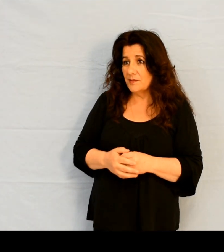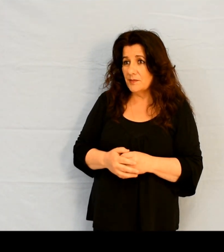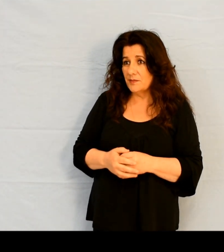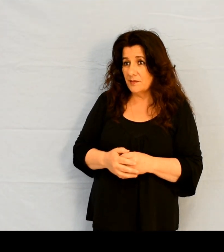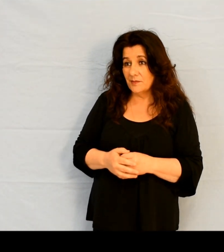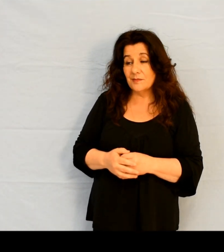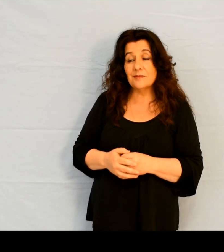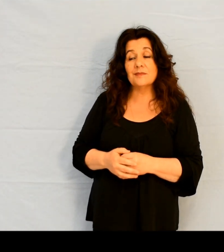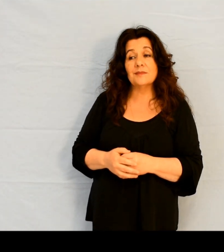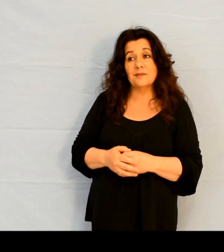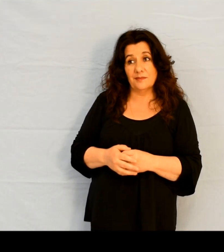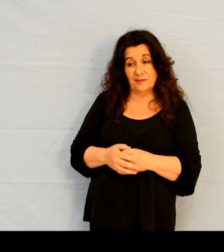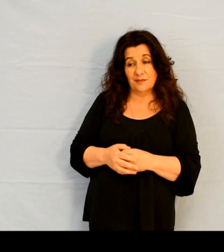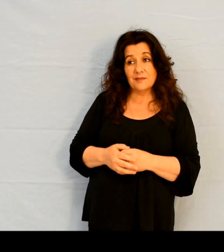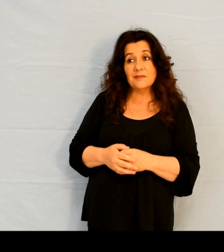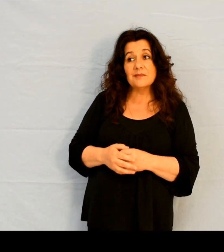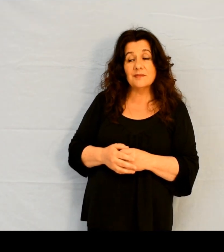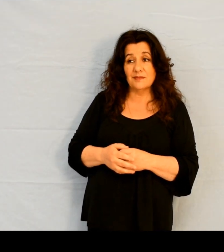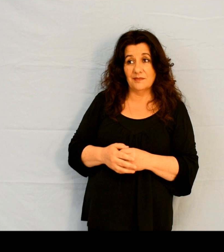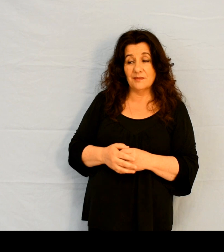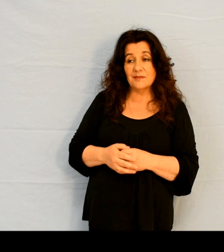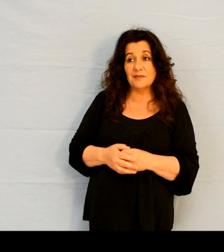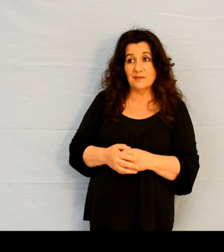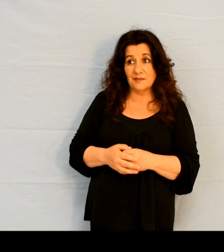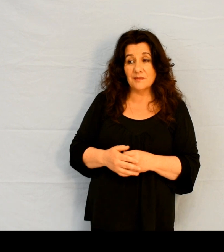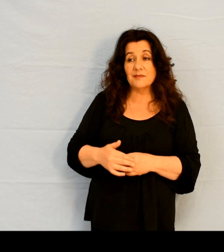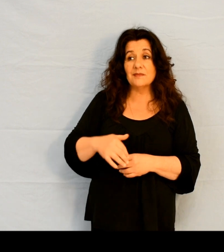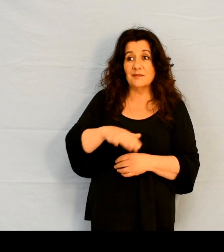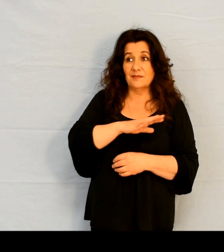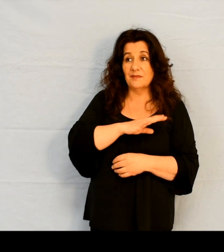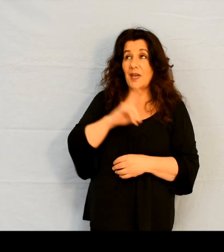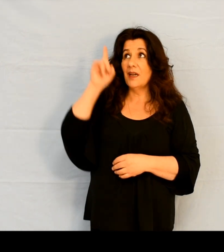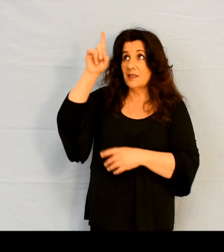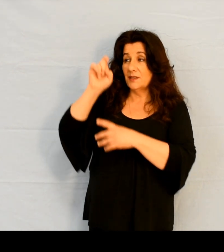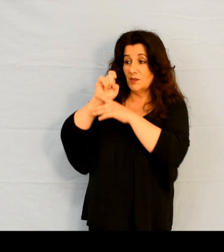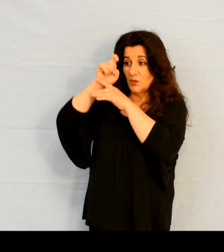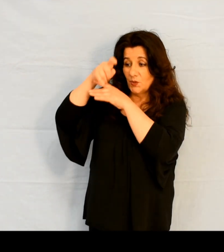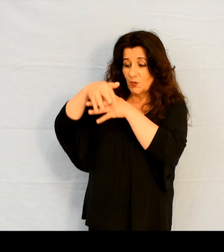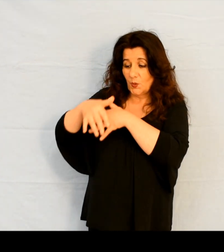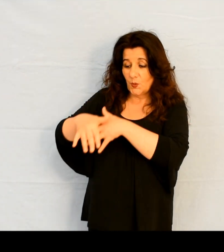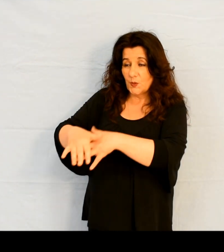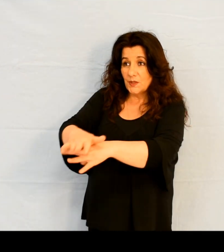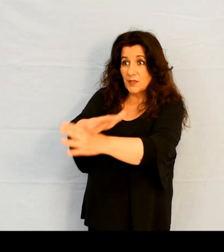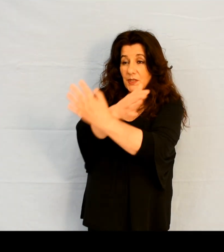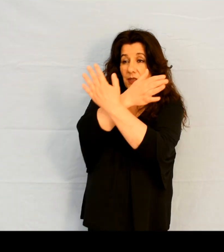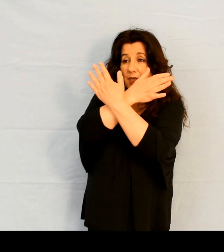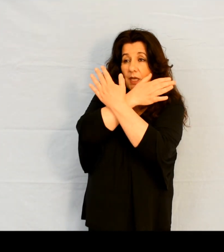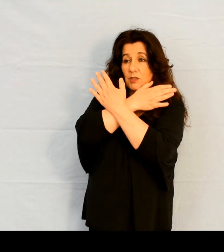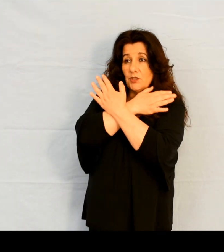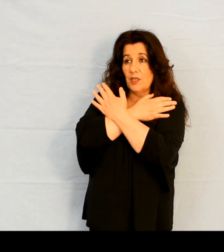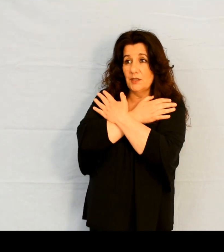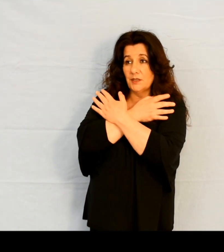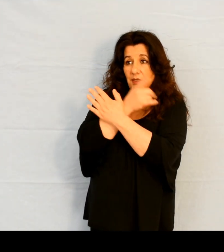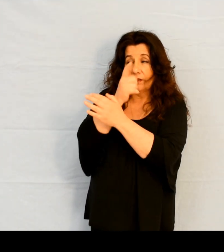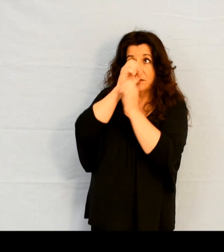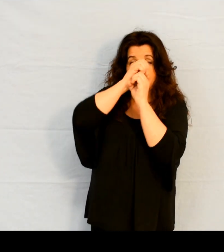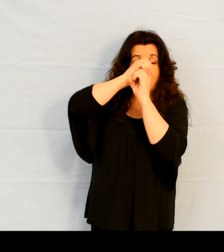Parce que tu as abandonné la source de la sagesse. Si tu avais suivi les chemins de